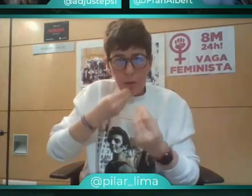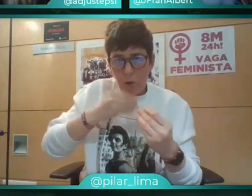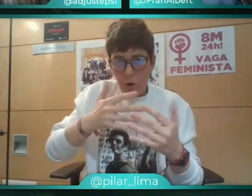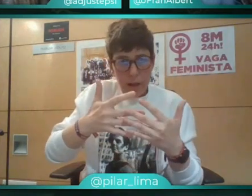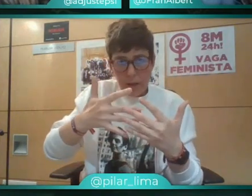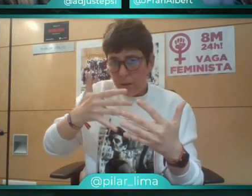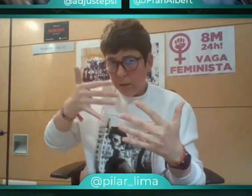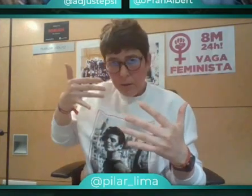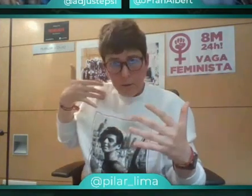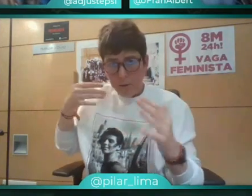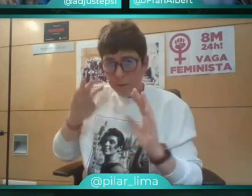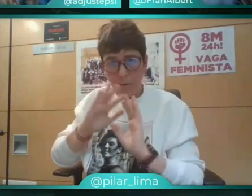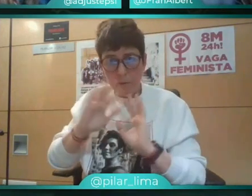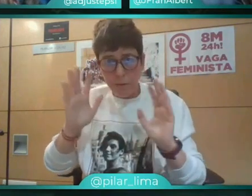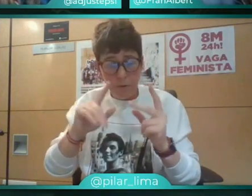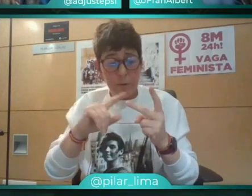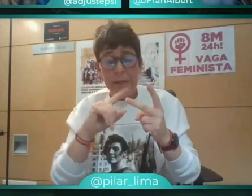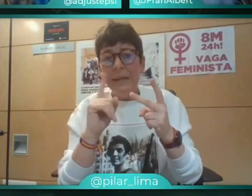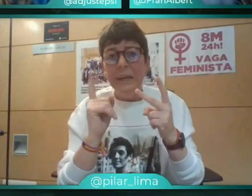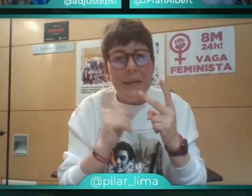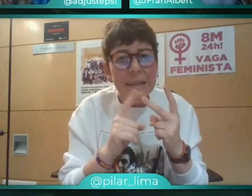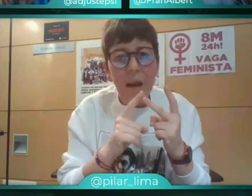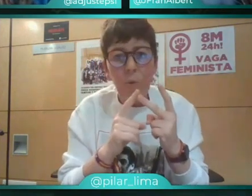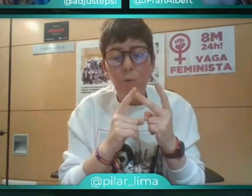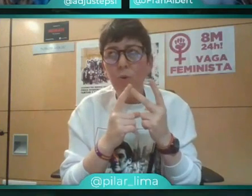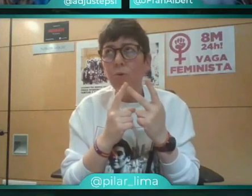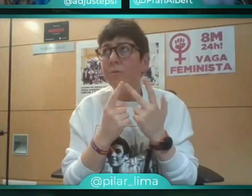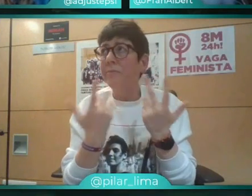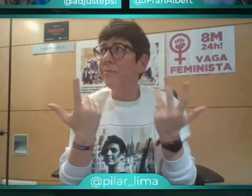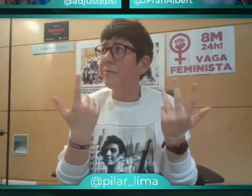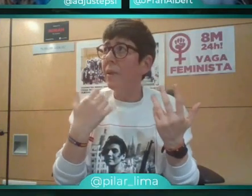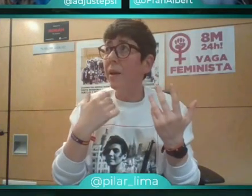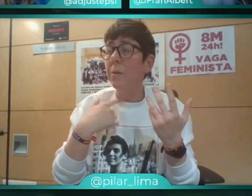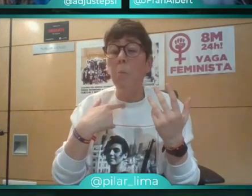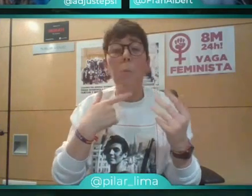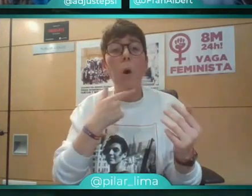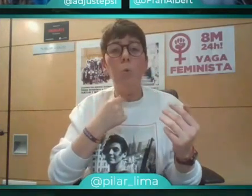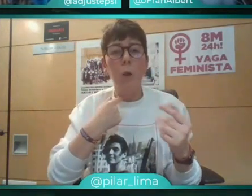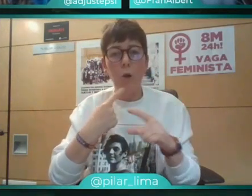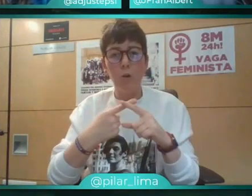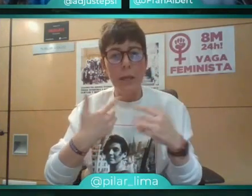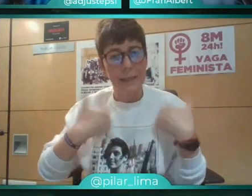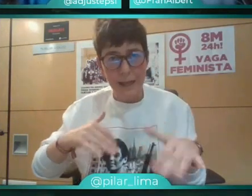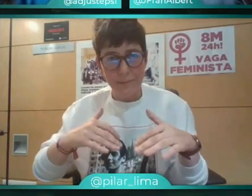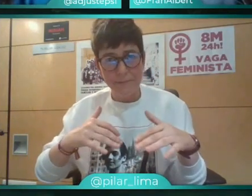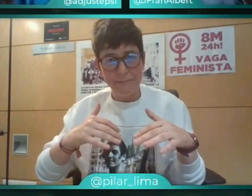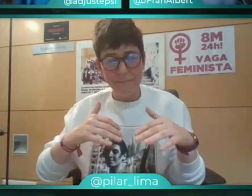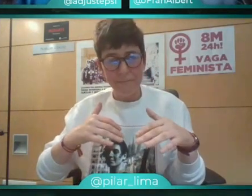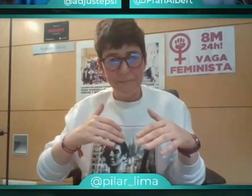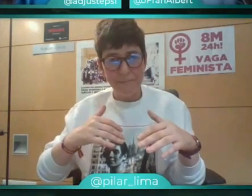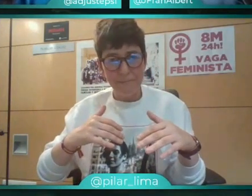riesgo existe y bueno eso la historia lo lo evidencia Y en segundo lugar también quería comentar